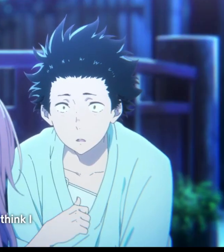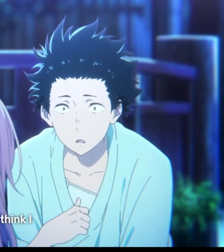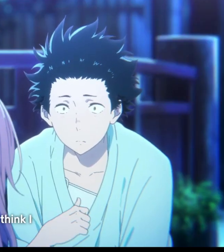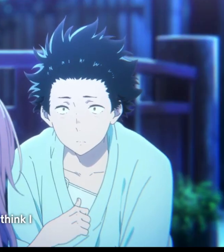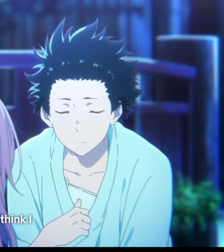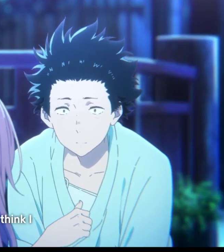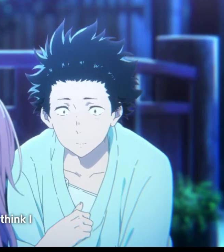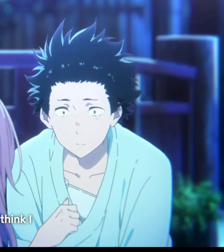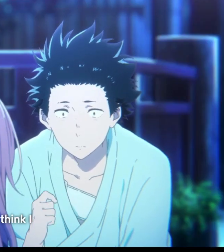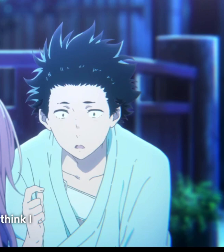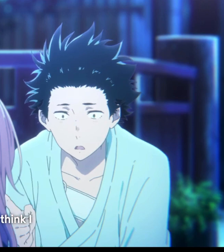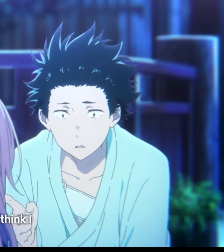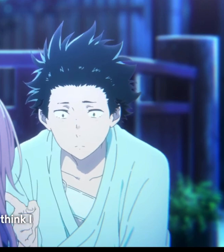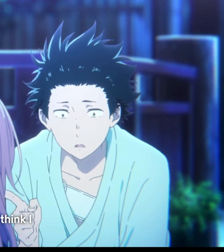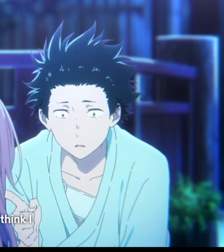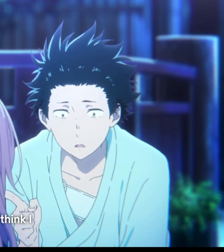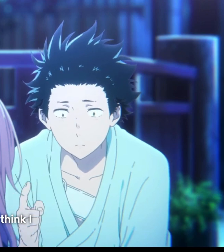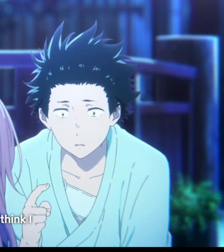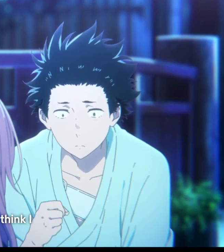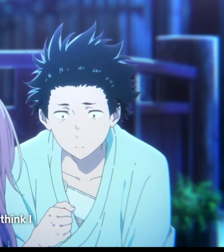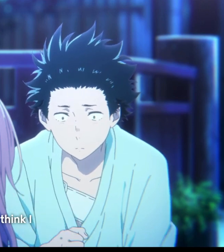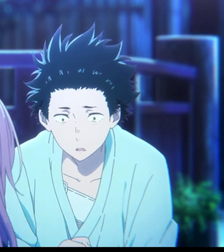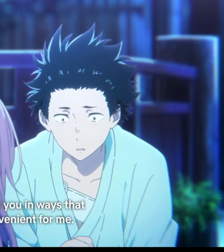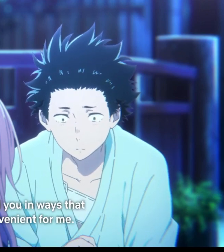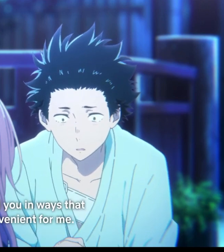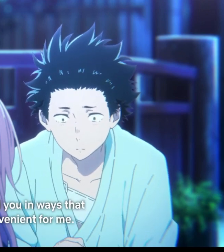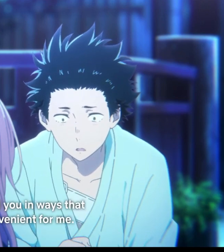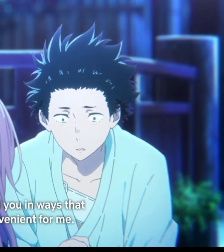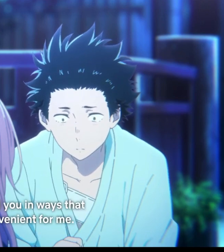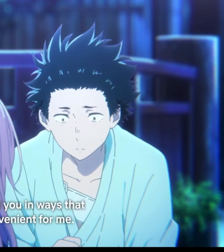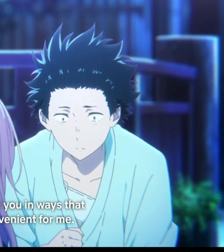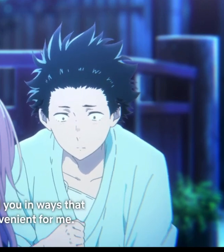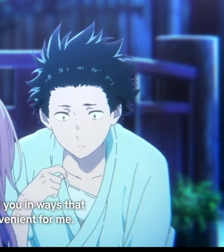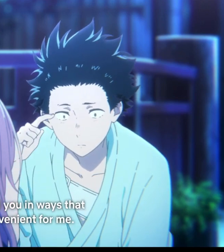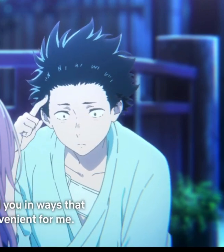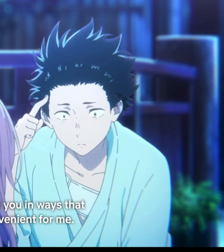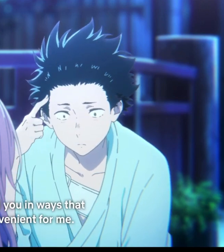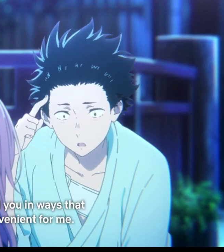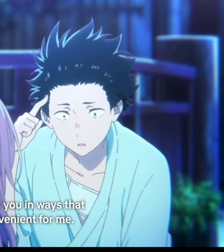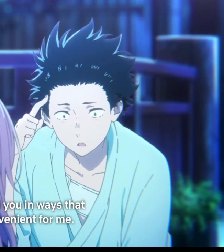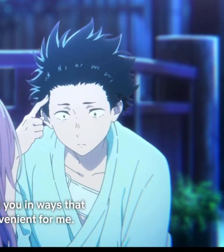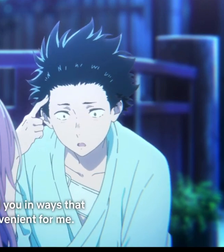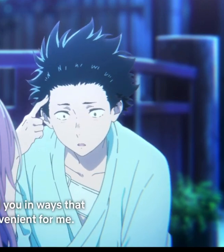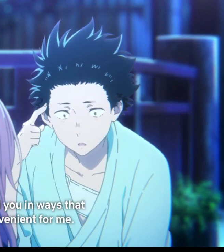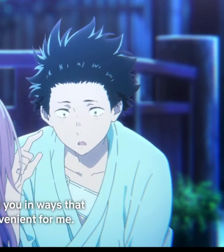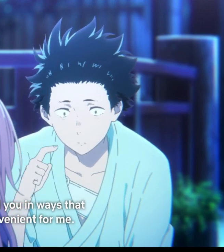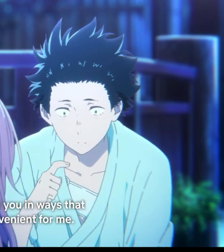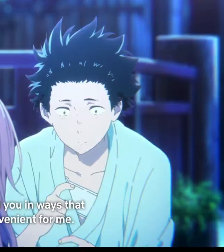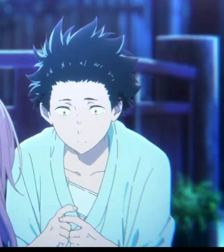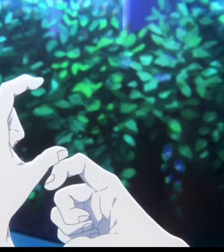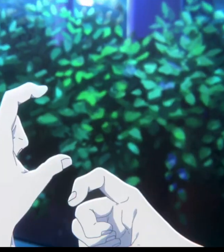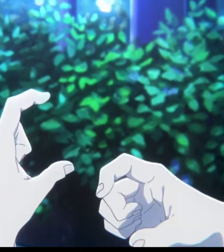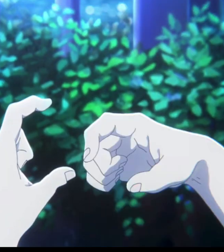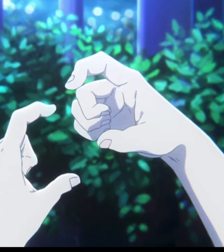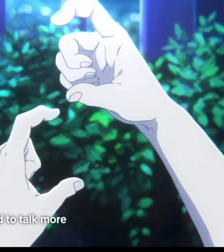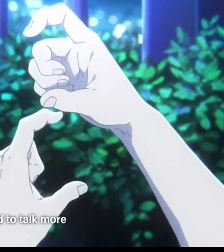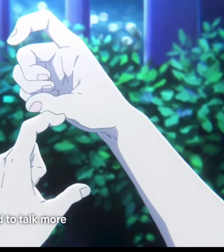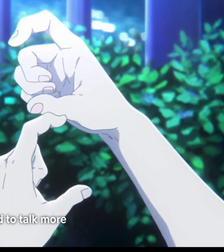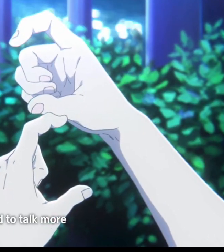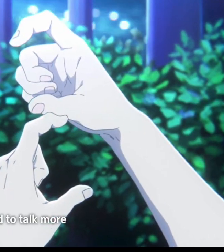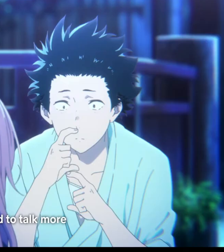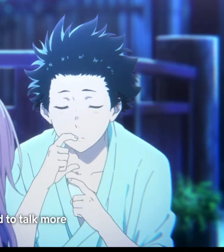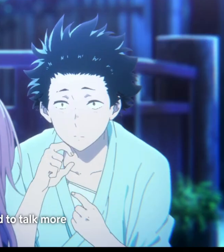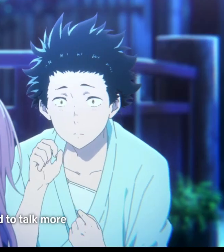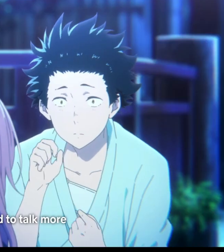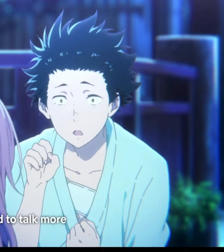俺さ、多分君のこと都合よく解釈してた。もっと